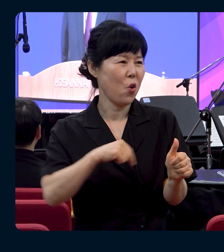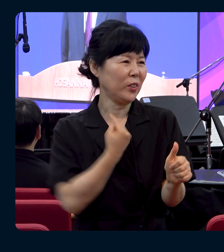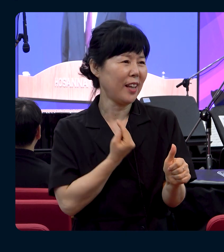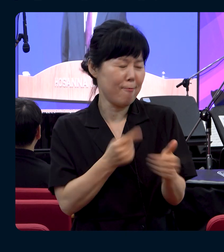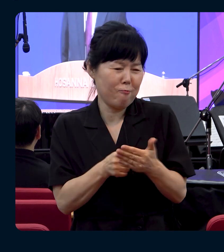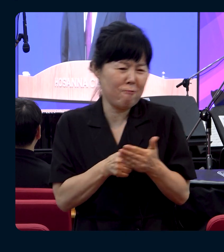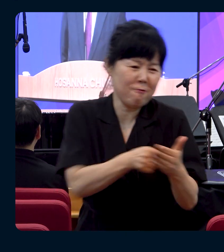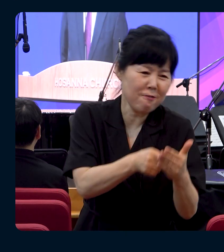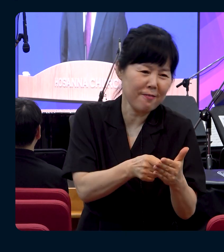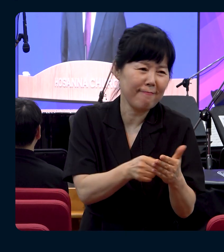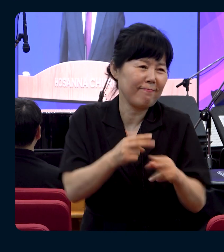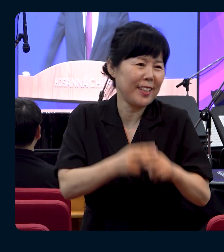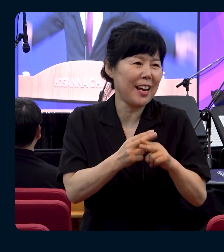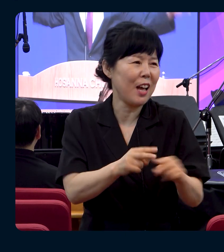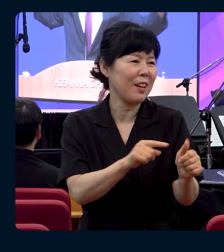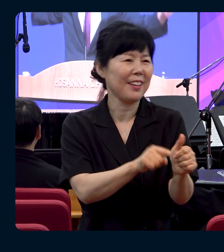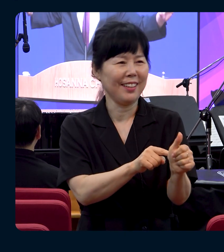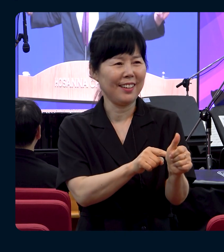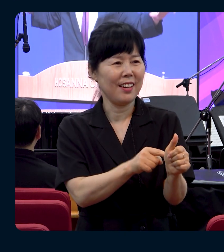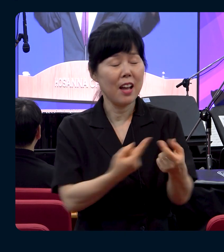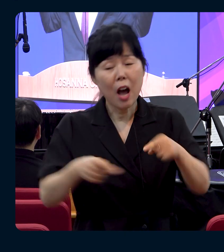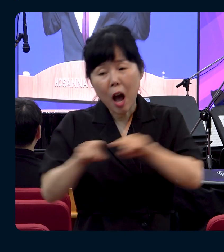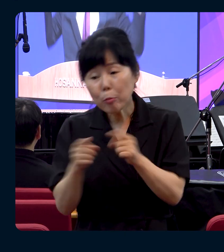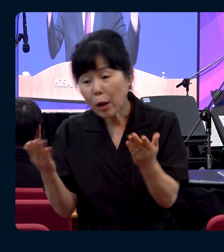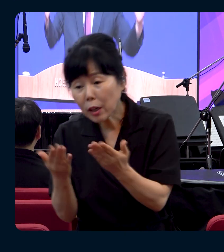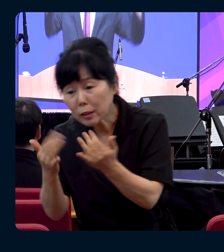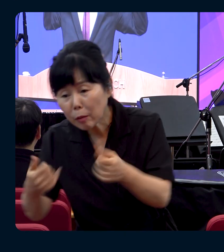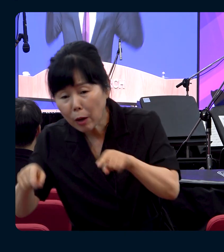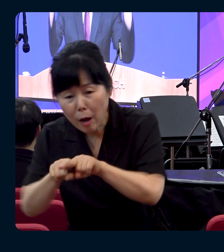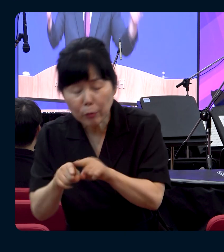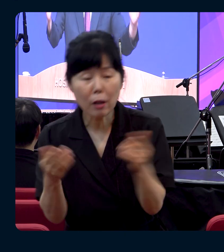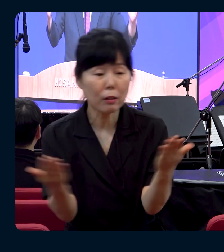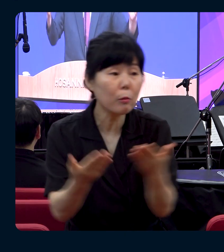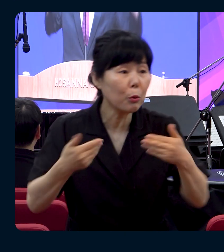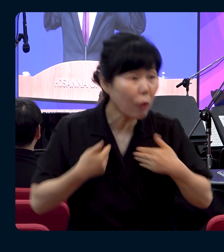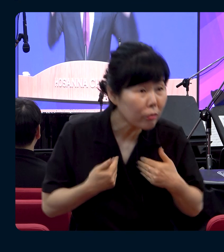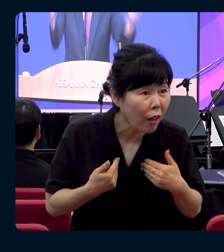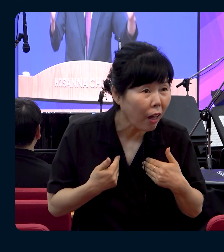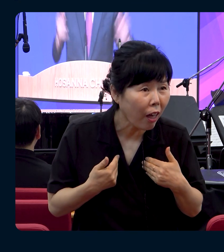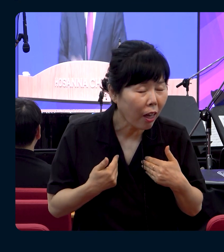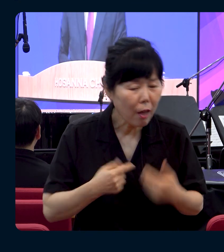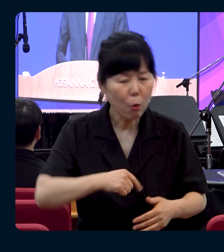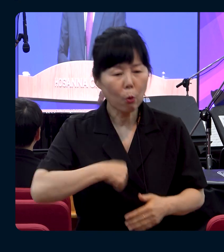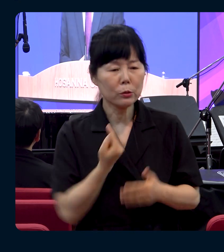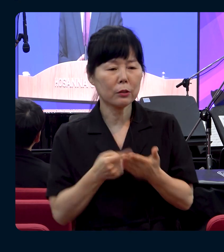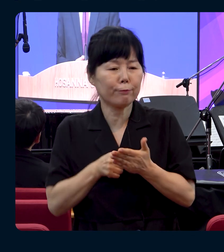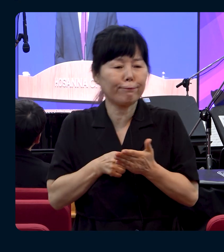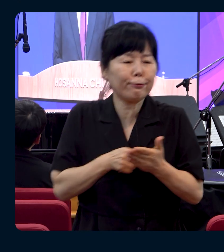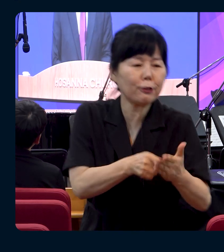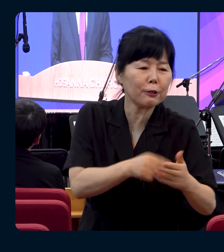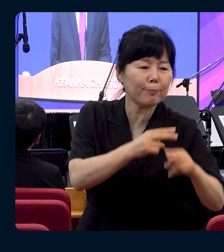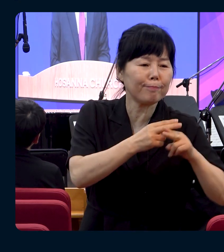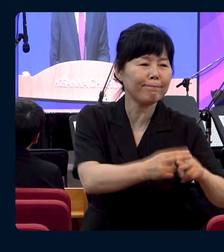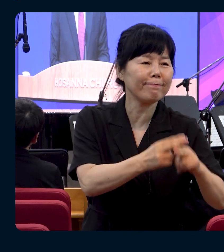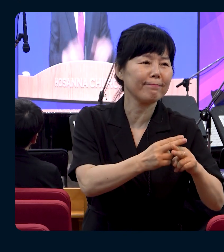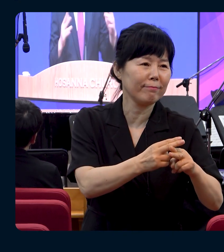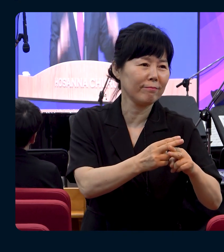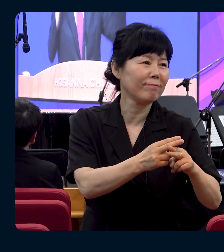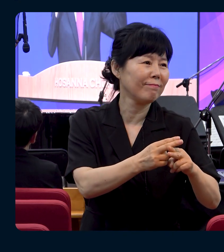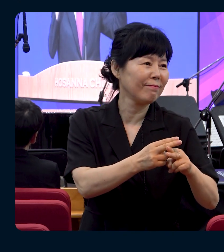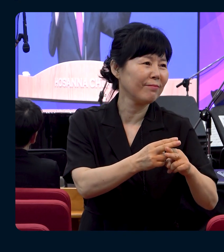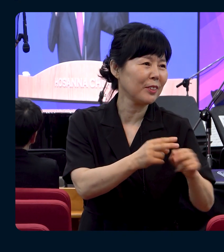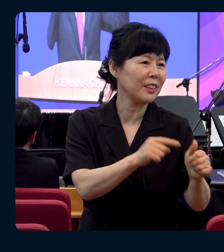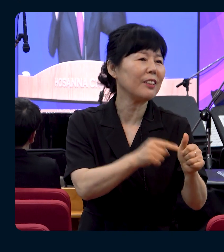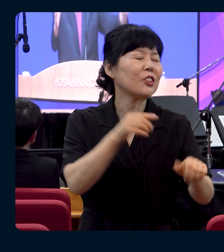거. 그냥 함께 일하지 못하고 자기 혼자 독불장군처럼 그렇게 남들과 함께 더불어 하지 못하고